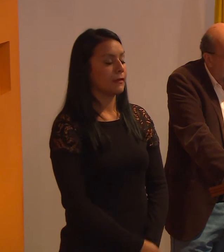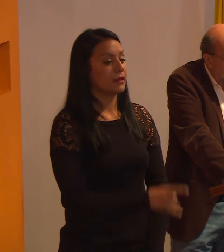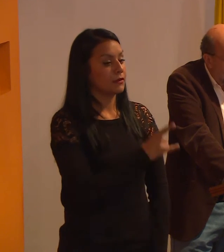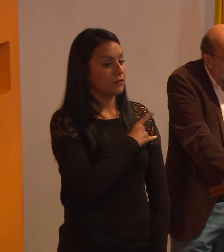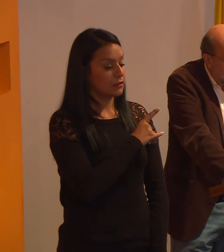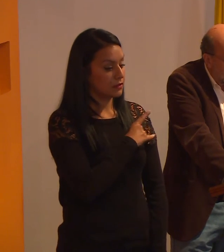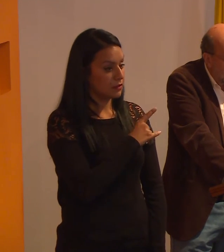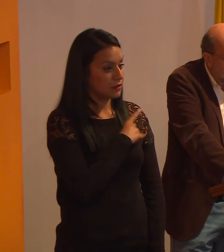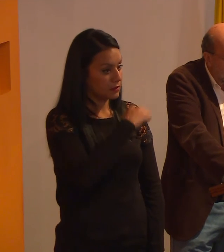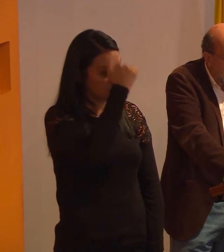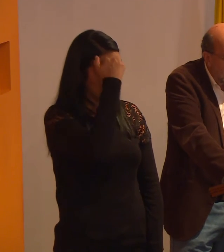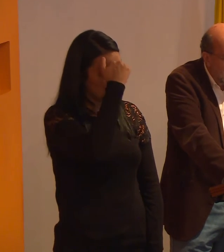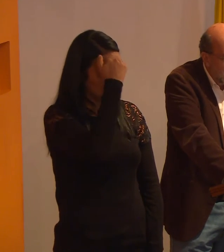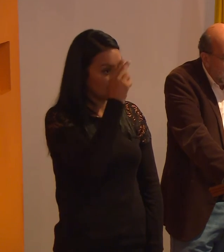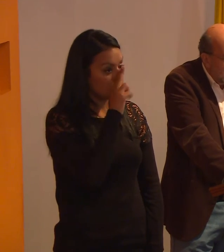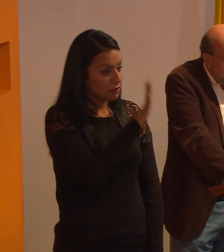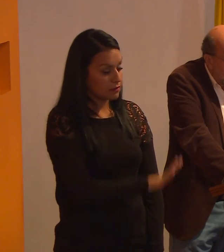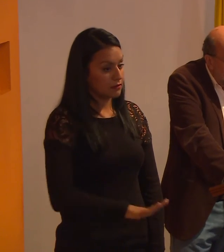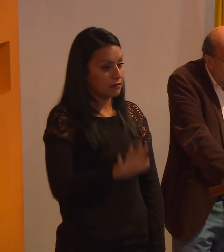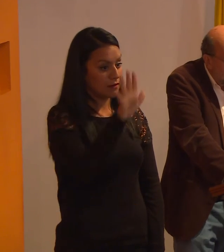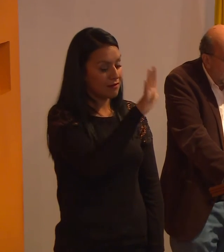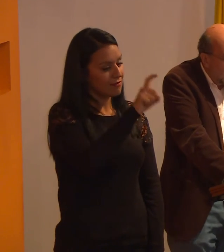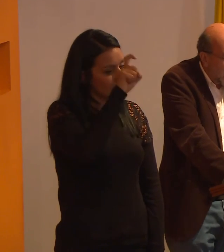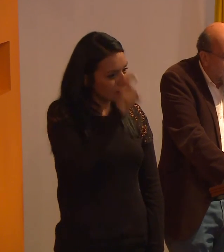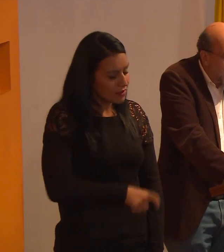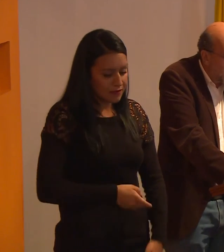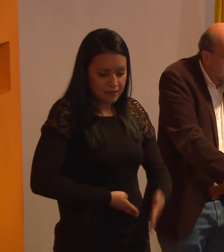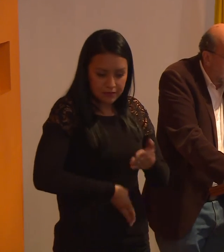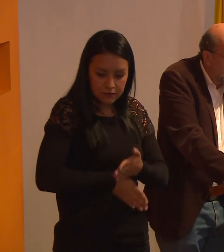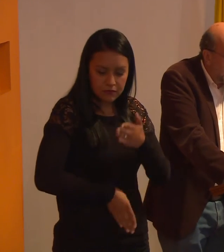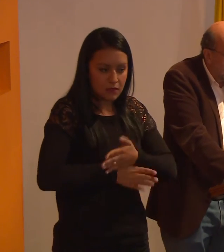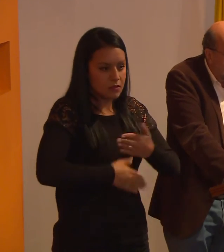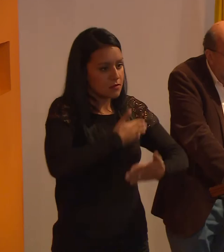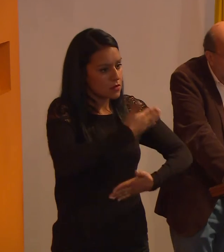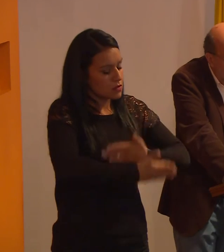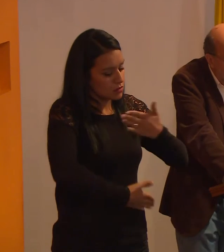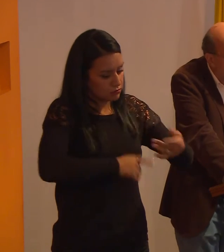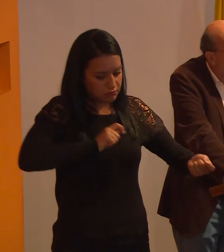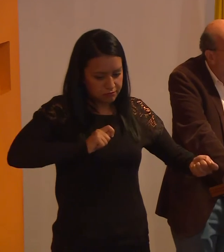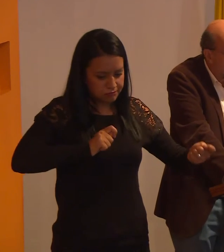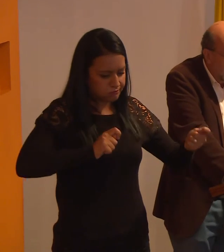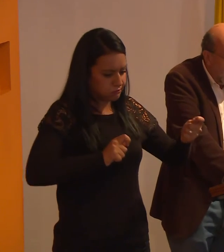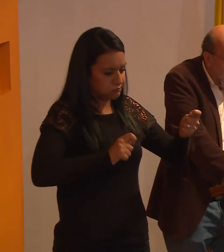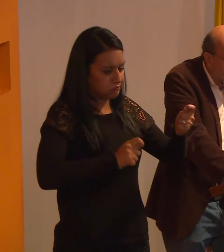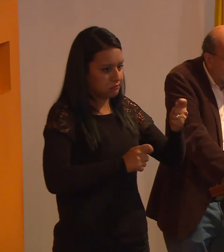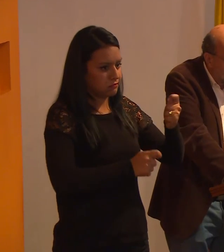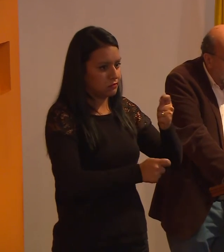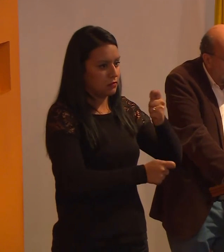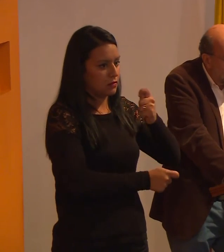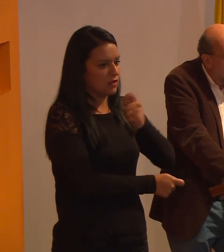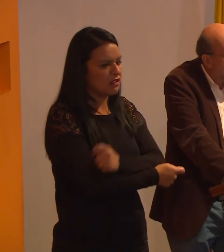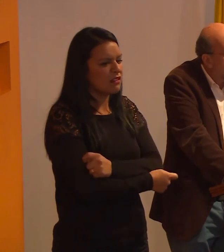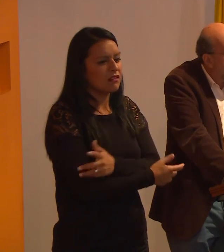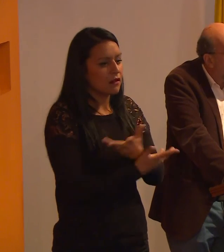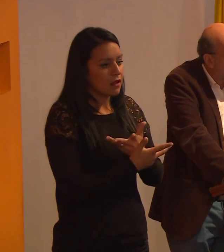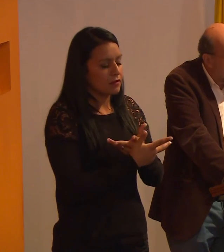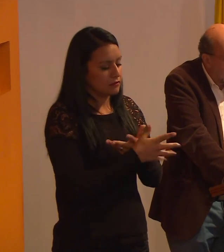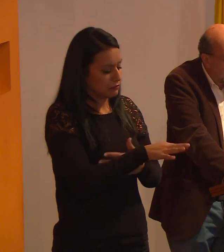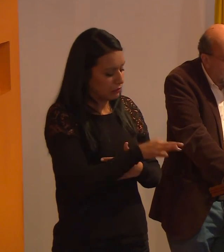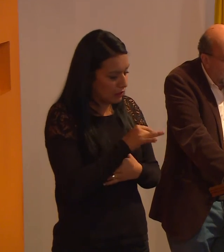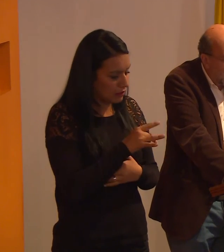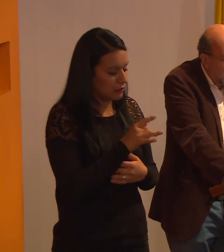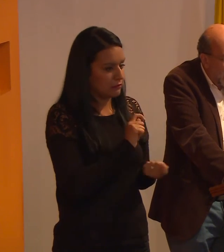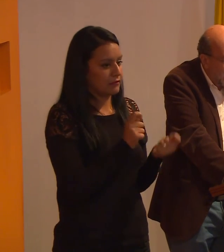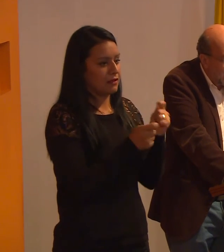Universidad Pedagógica Nacional debe continuar su proceso de transformación abordando como tareas